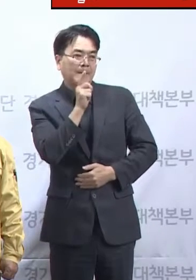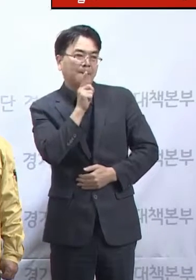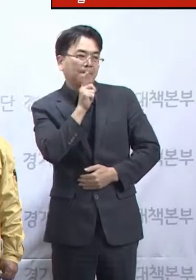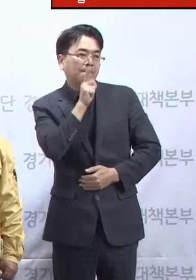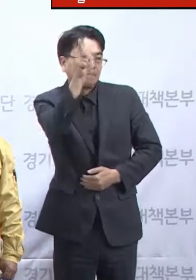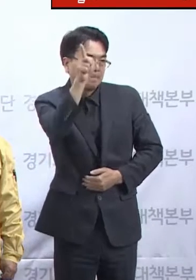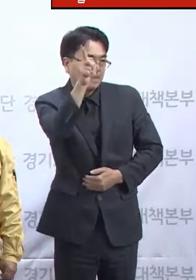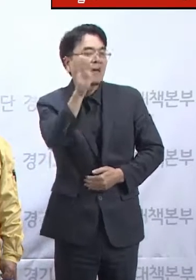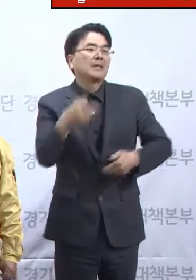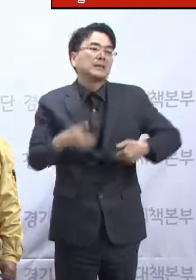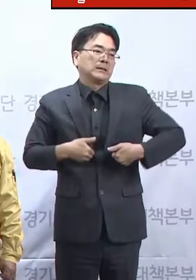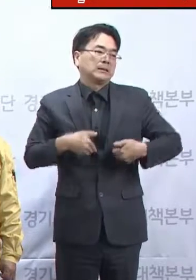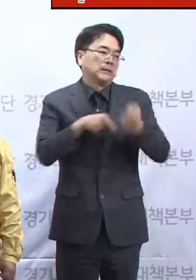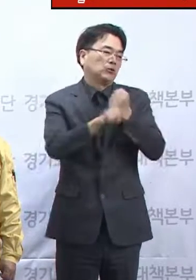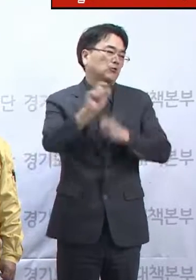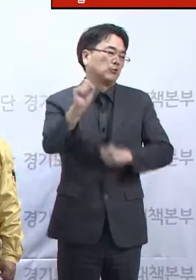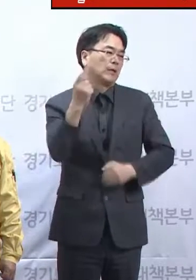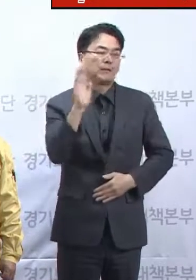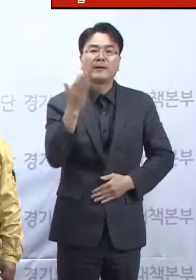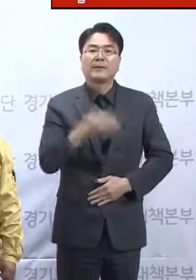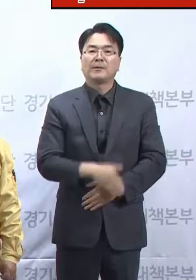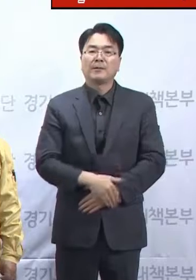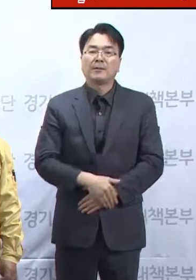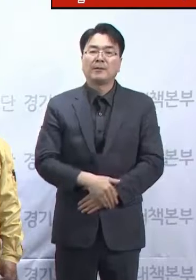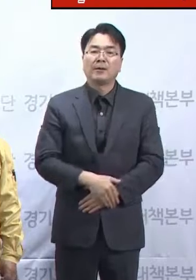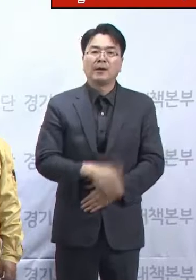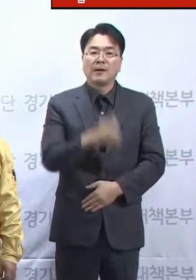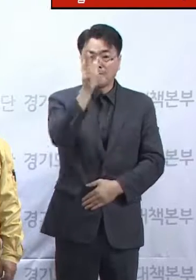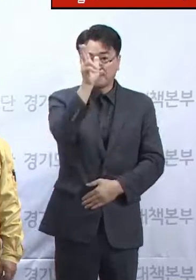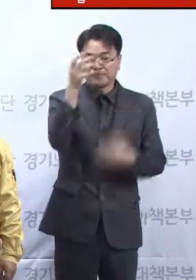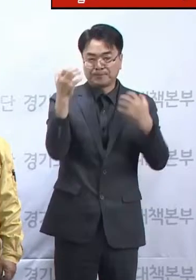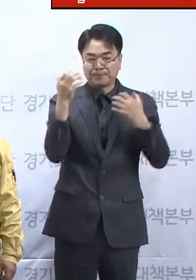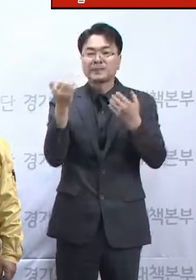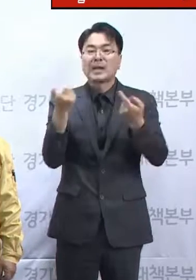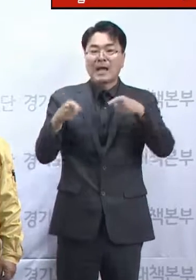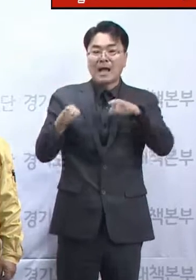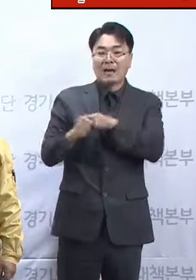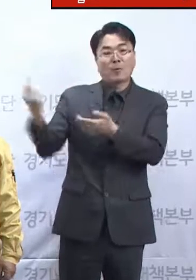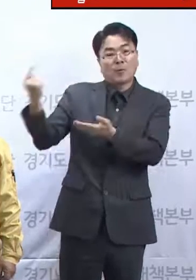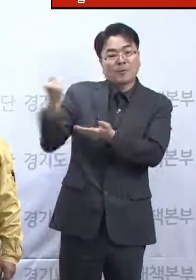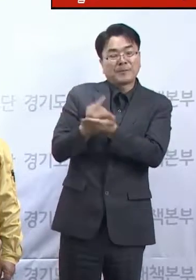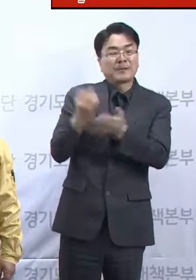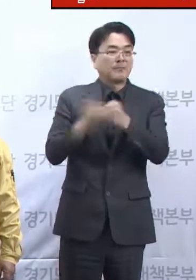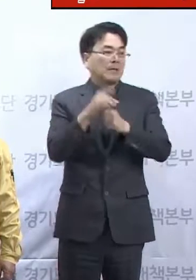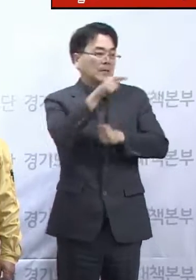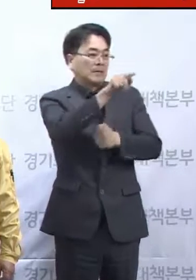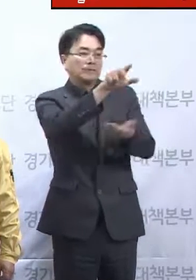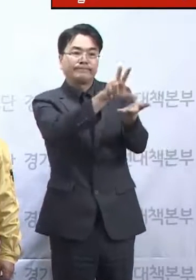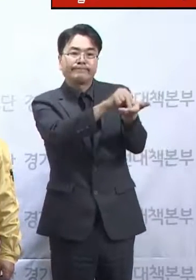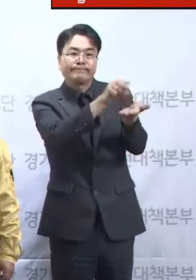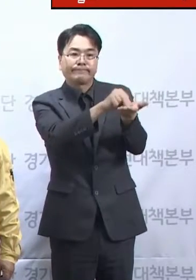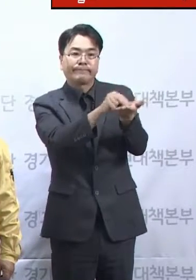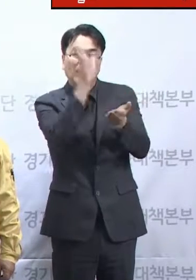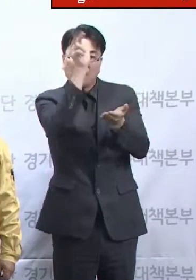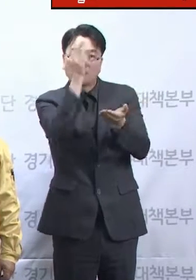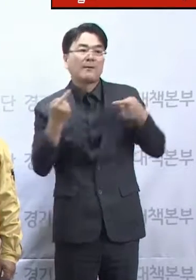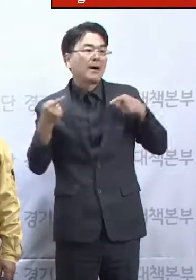필요한 이유이기도 합니다. 우리 청장님께서 또 일부러 이렇게 나서 주셨기 때문에 그 문제는 앞으로 경찰과